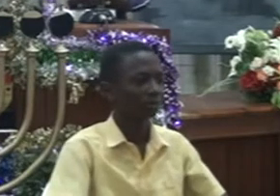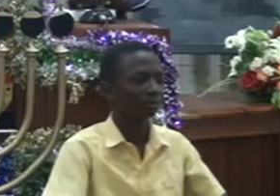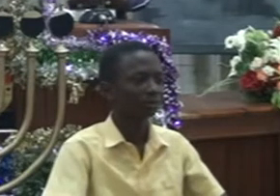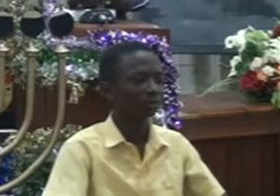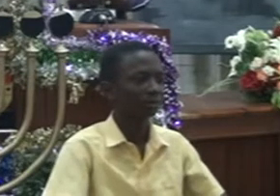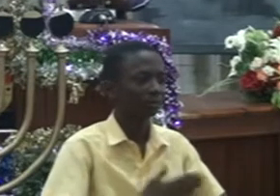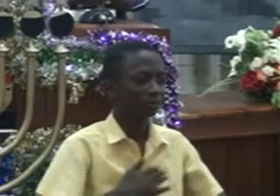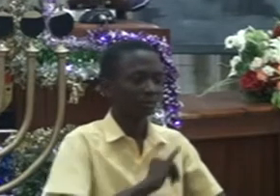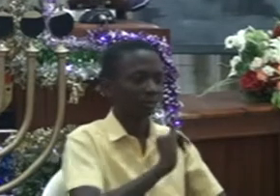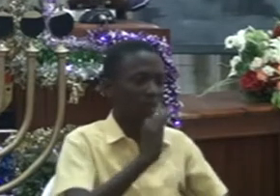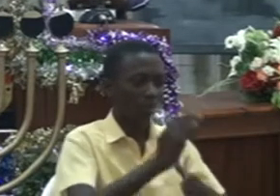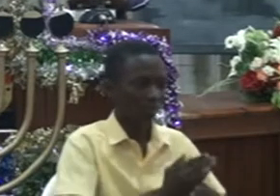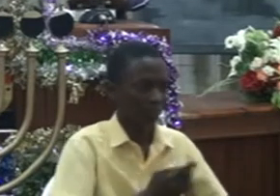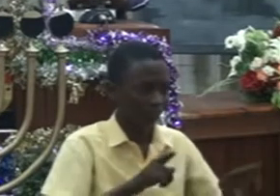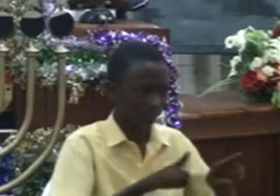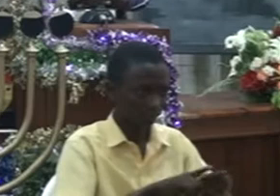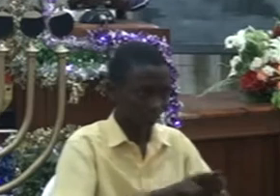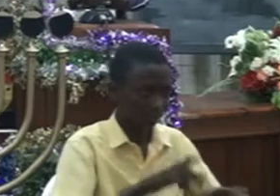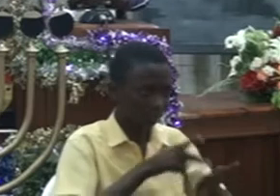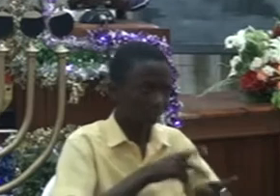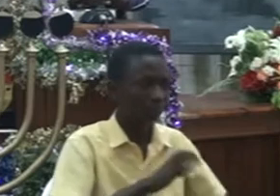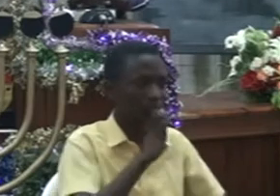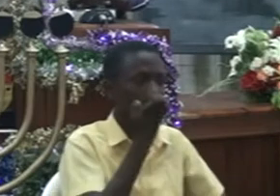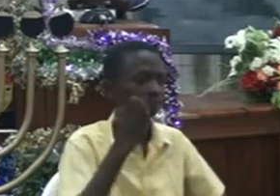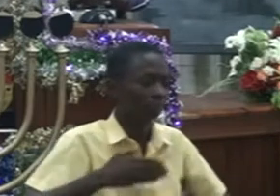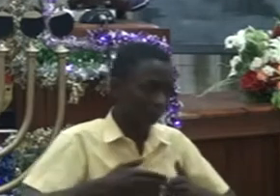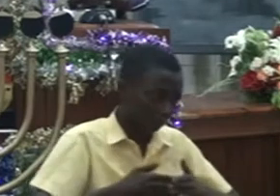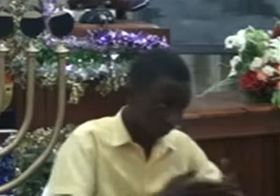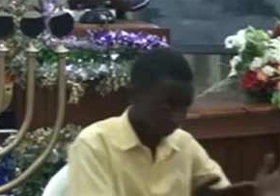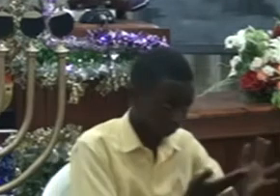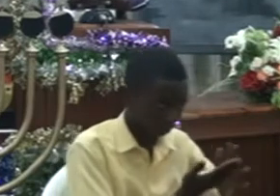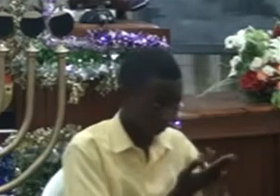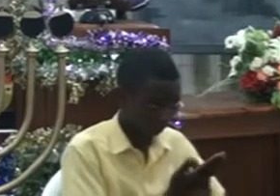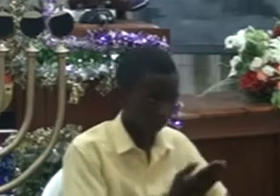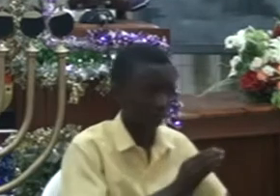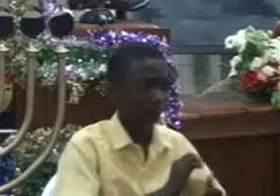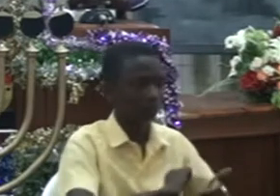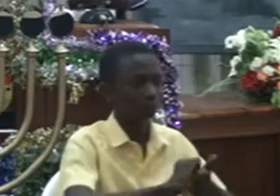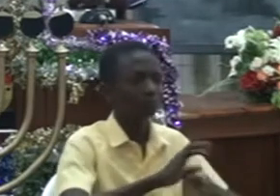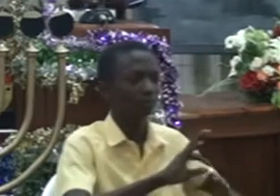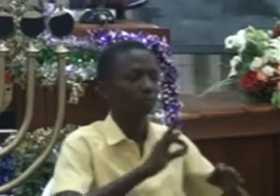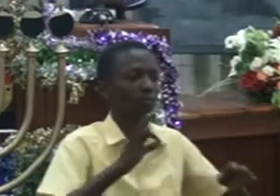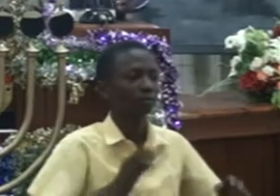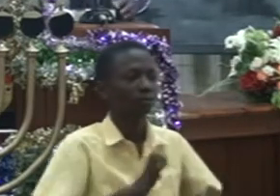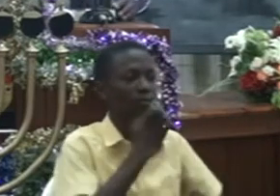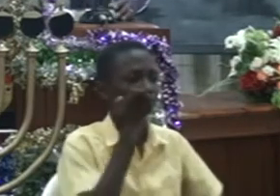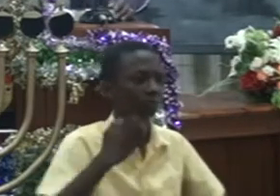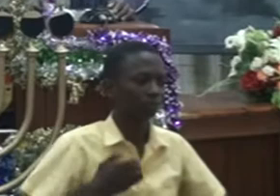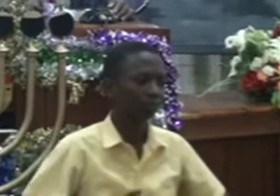Moi, je crois que comme Simeon a été conduit par le Saint-Esprit pour aller au temple,